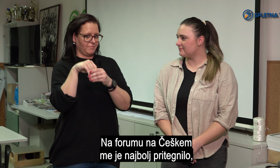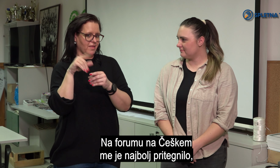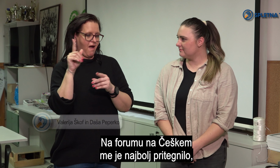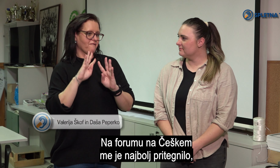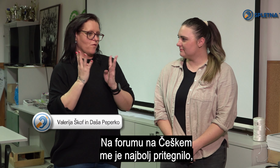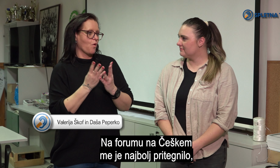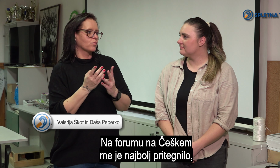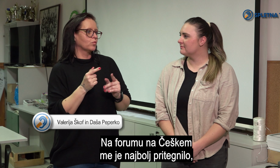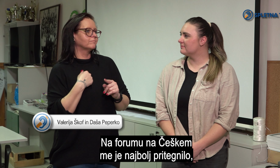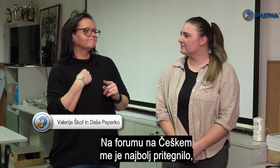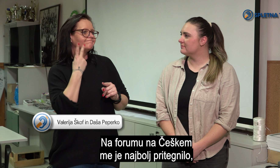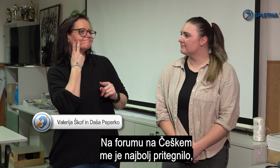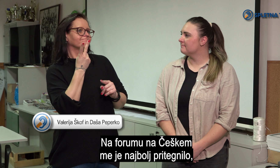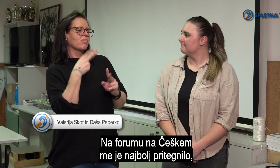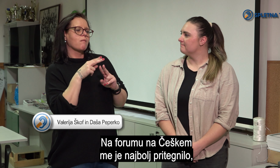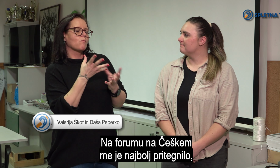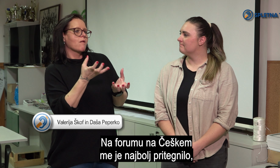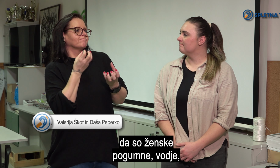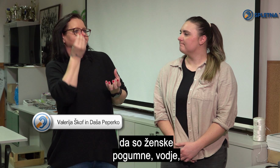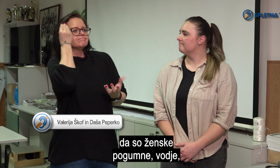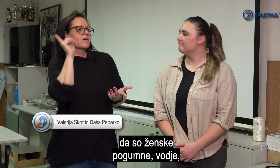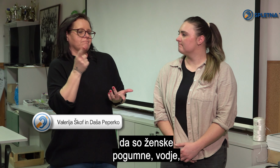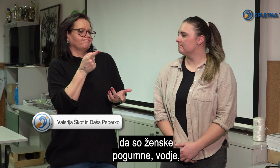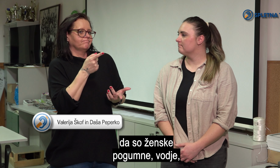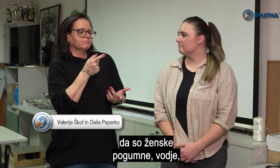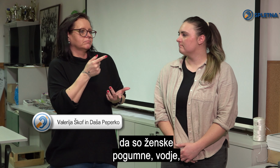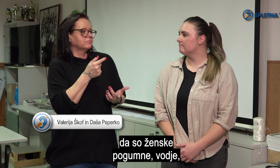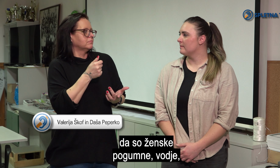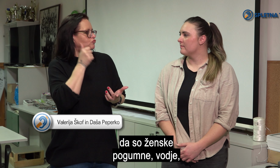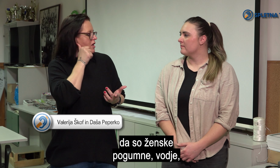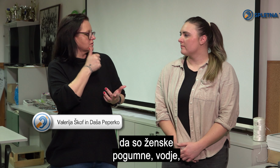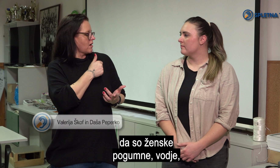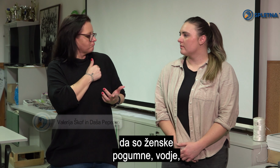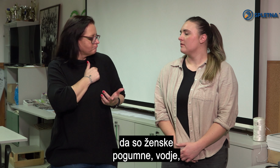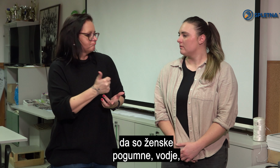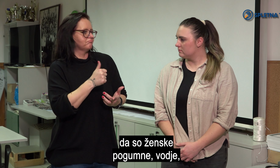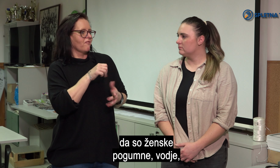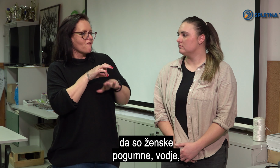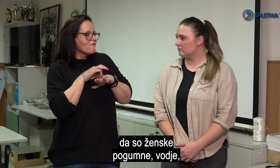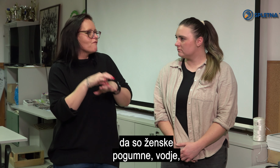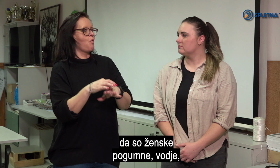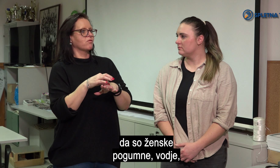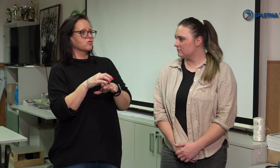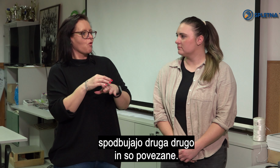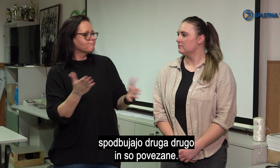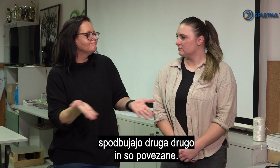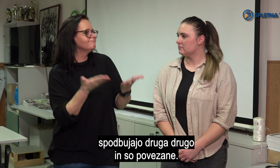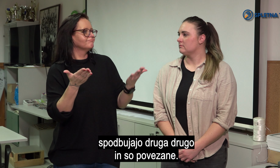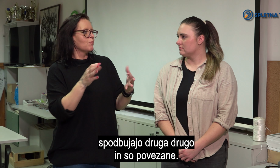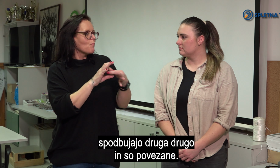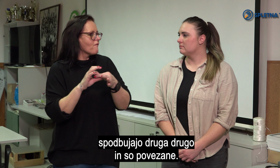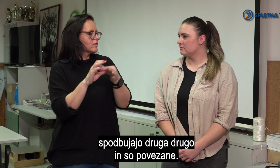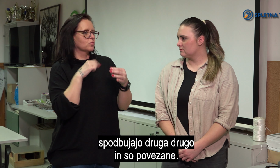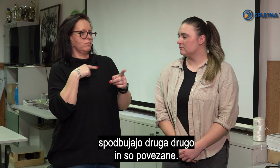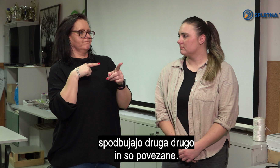Na forumu na Češkem me je najbolj pritegnilo, da so ženske pogumne, vodje, spodbujajo druga drugo in so povezane.